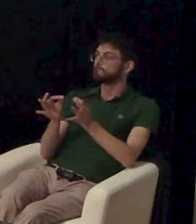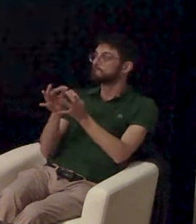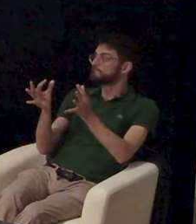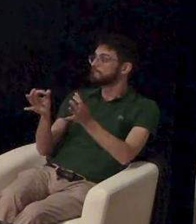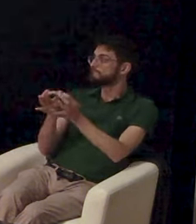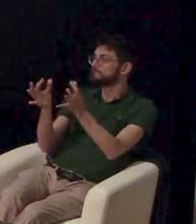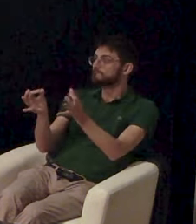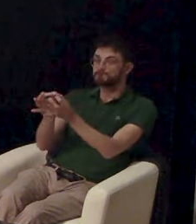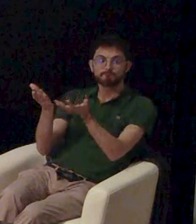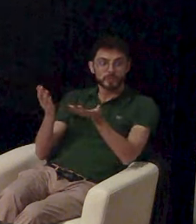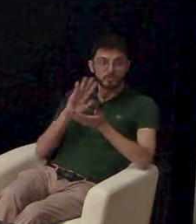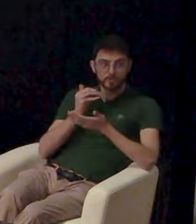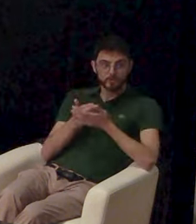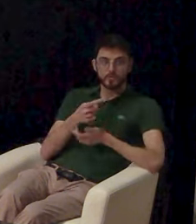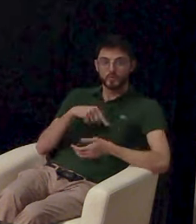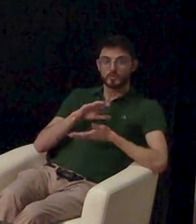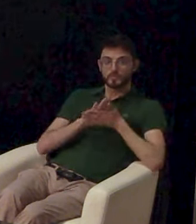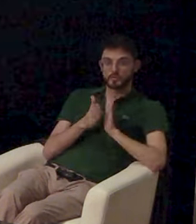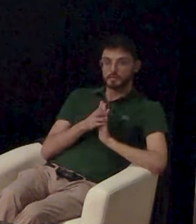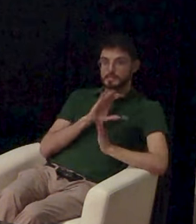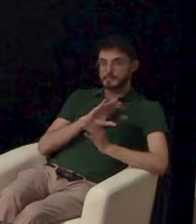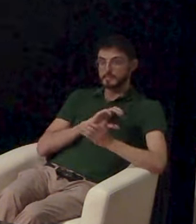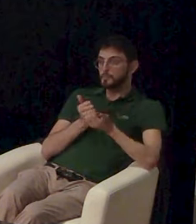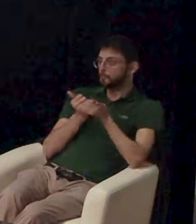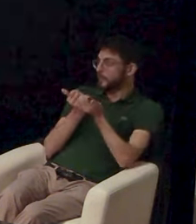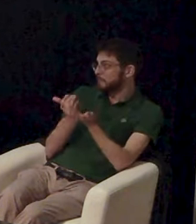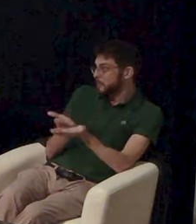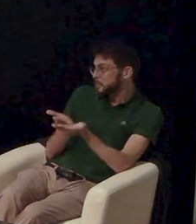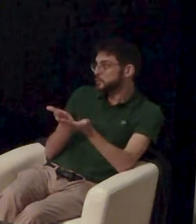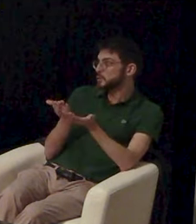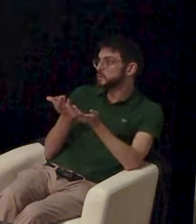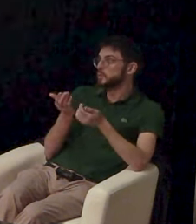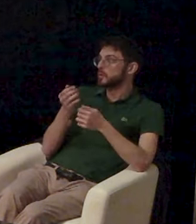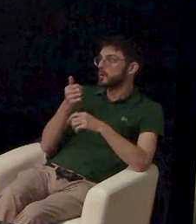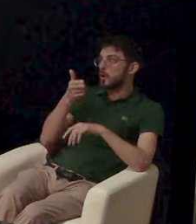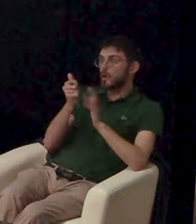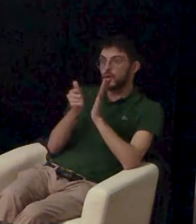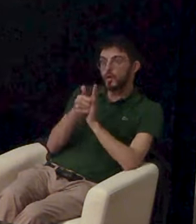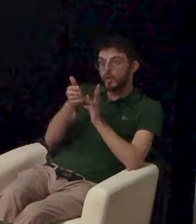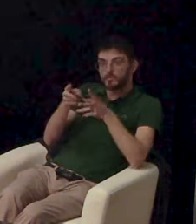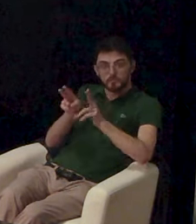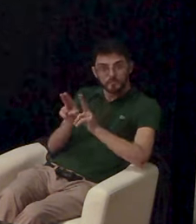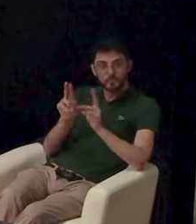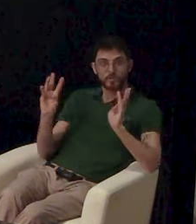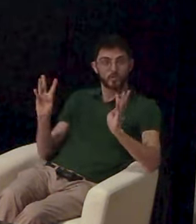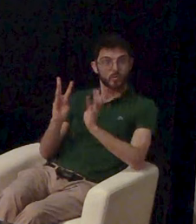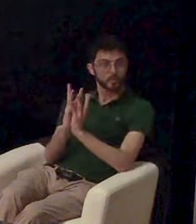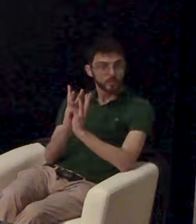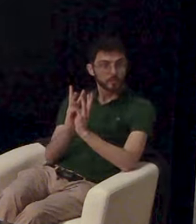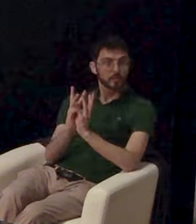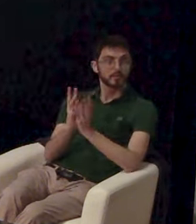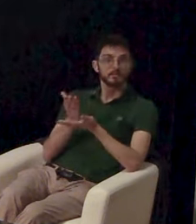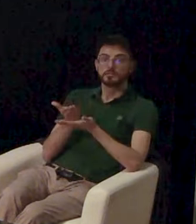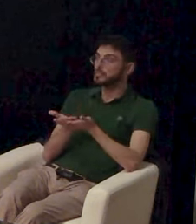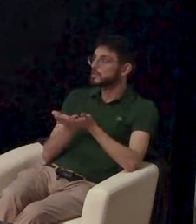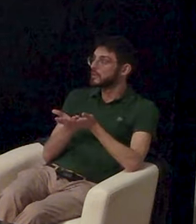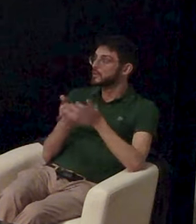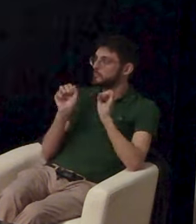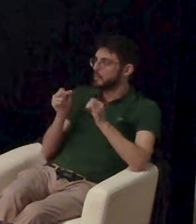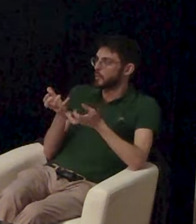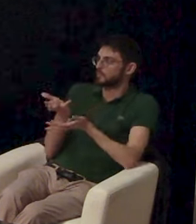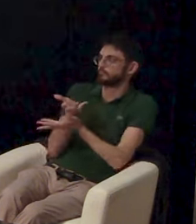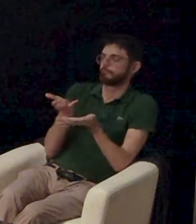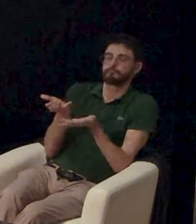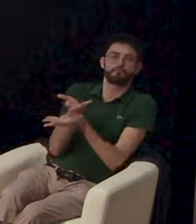à Toulouse. Et donc, très peu d'occasions de se rencontrer et d'échanger. Donc, notre association propose, en fait, des